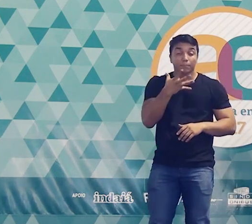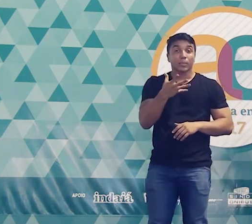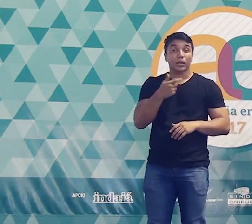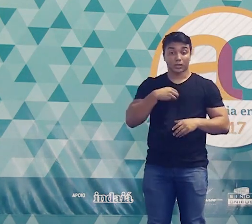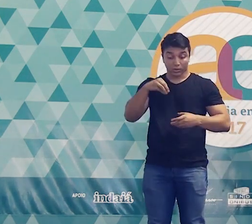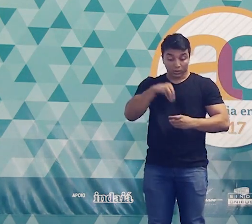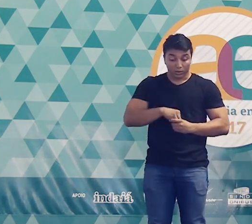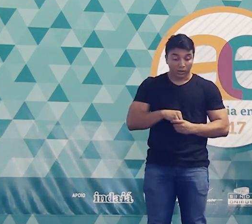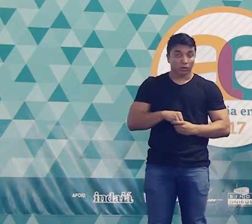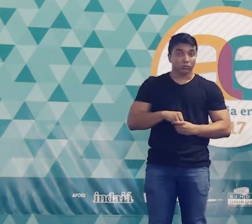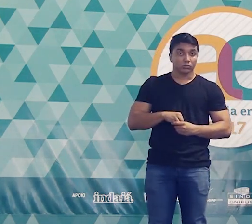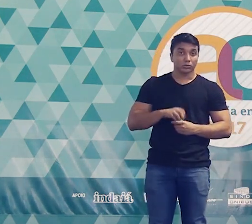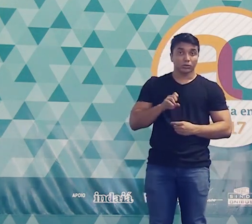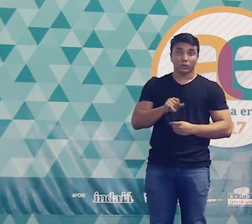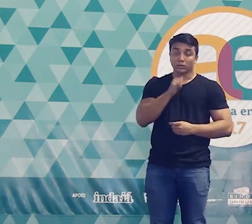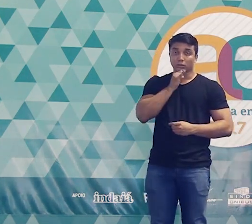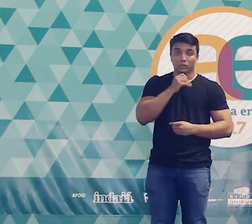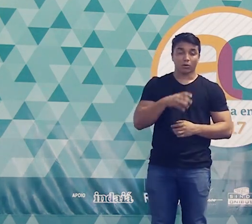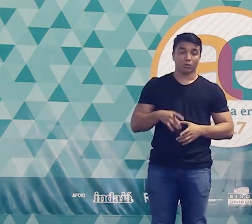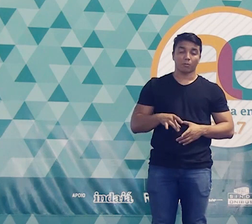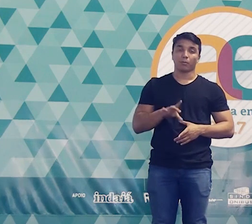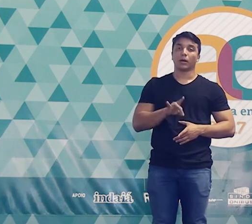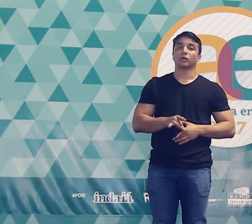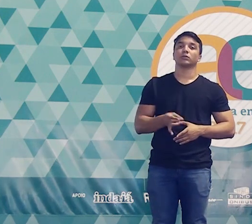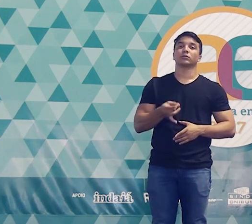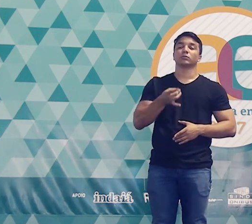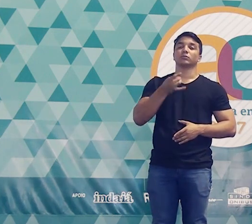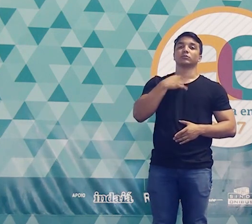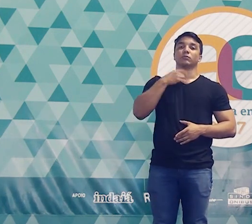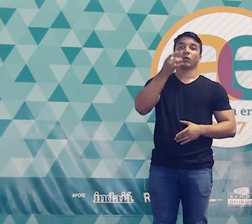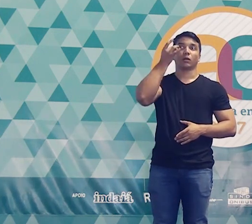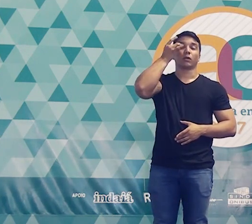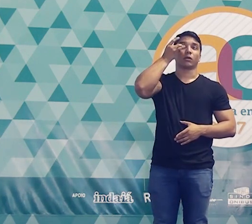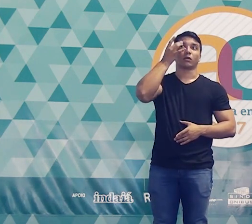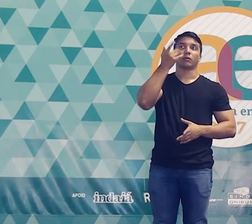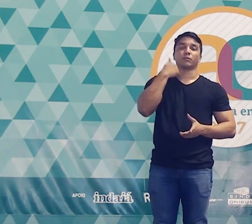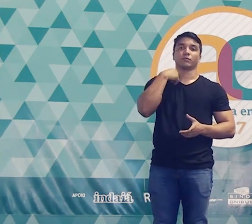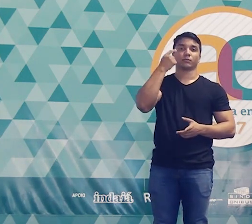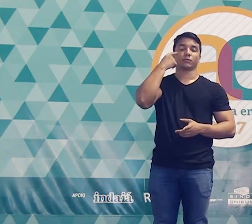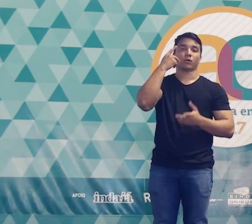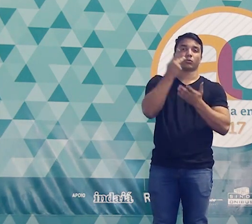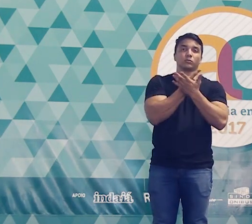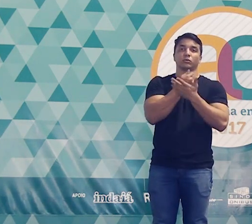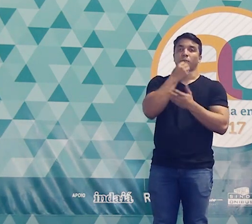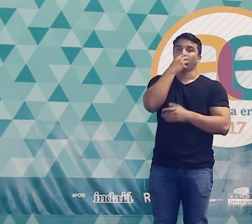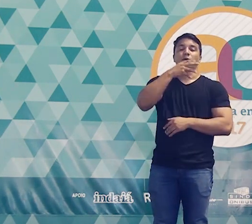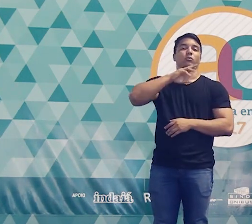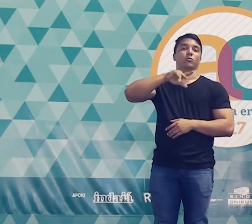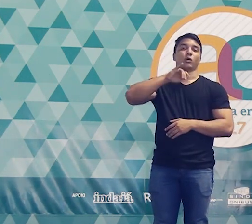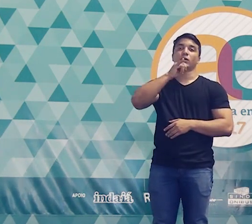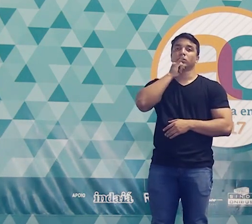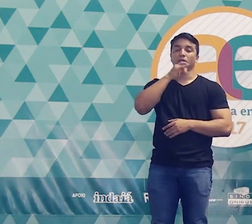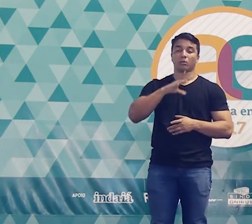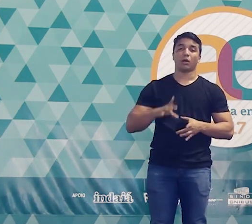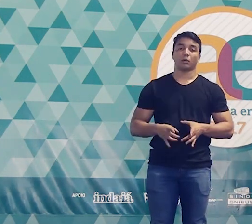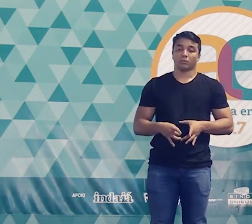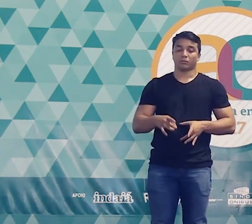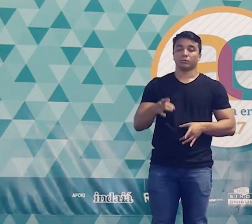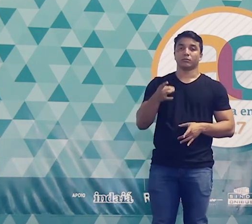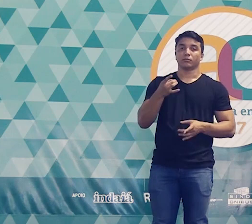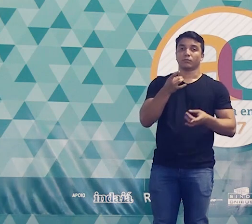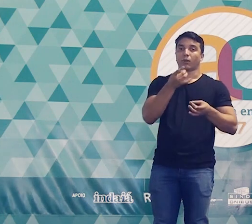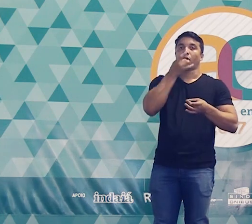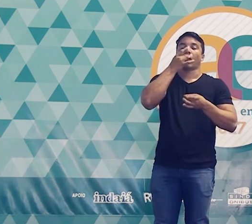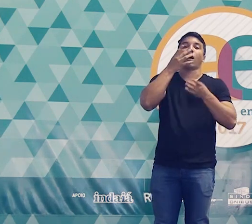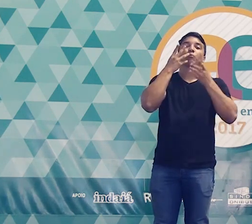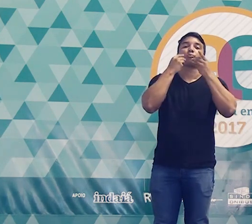meu intestino. Se eu pego essa bactéria do meu intestino e levo no meu olho, na minha córnea, ela não faz bem. Se eu levo essa bactéria no intestino, levo a